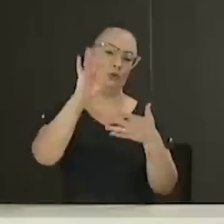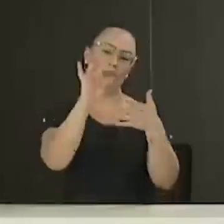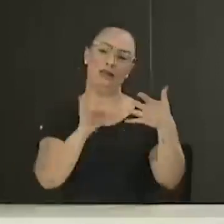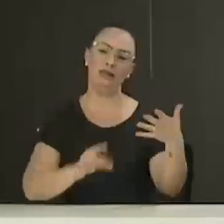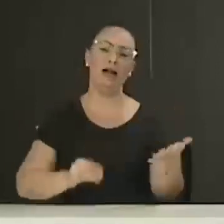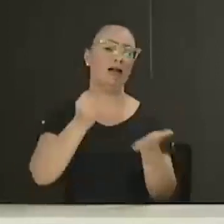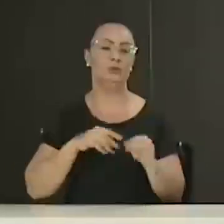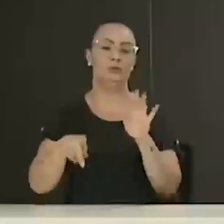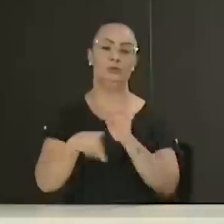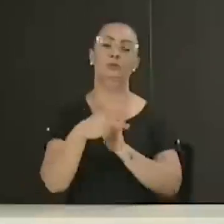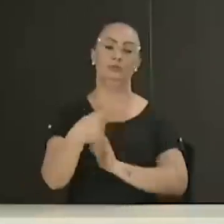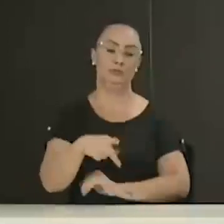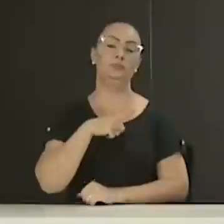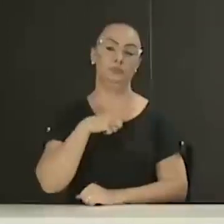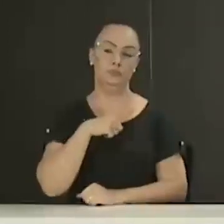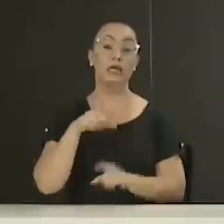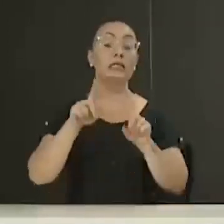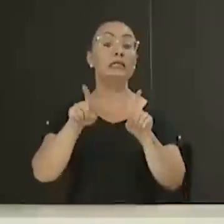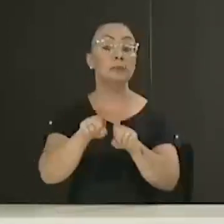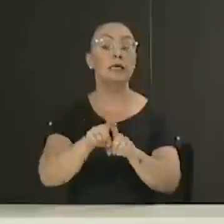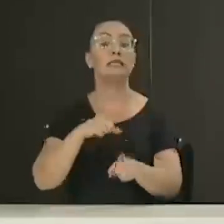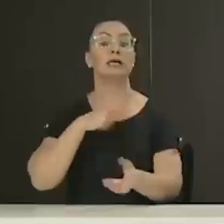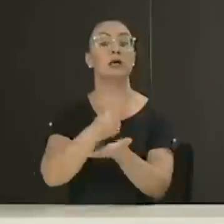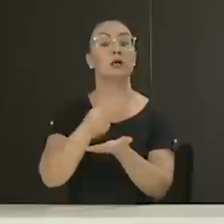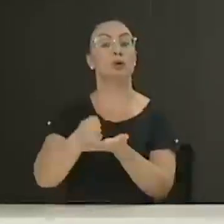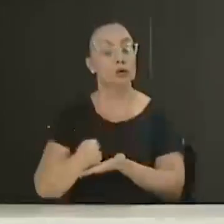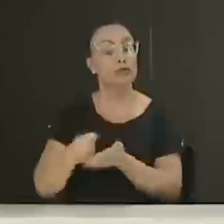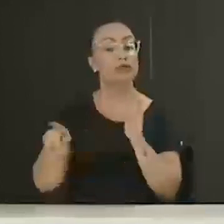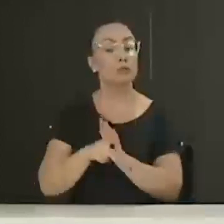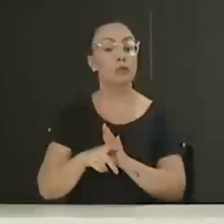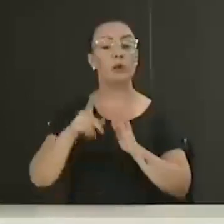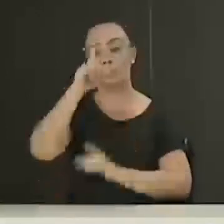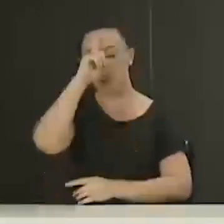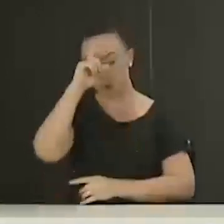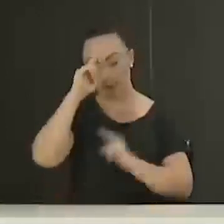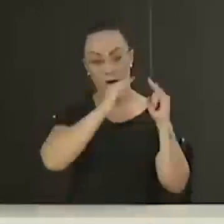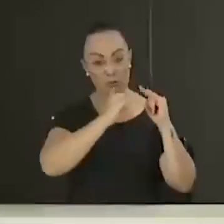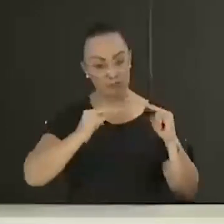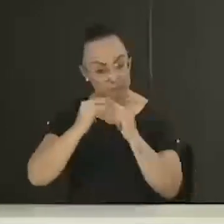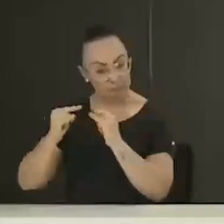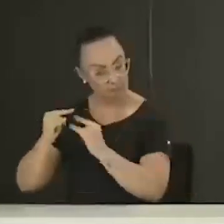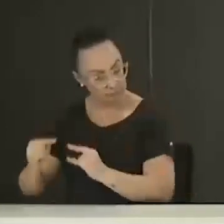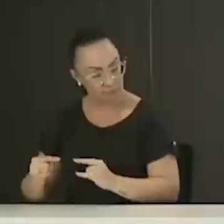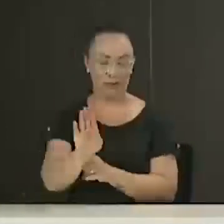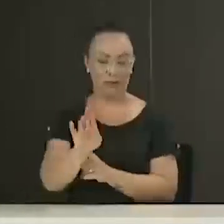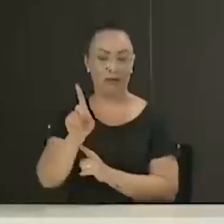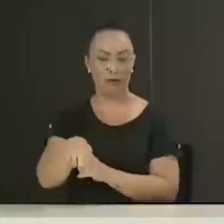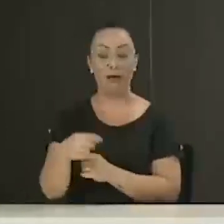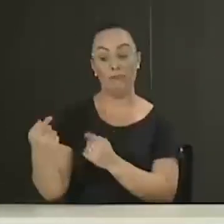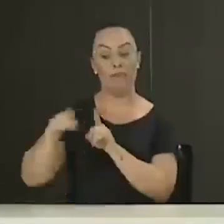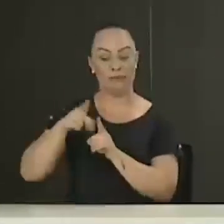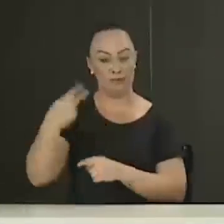as compras da saúde a questão da contratação dos hospitais de campanha dobramento dos contratos enfim individualização de